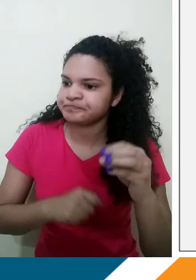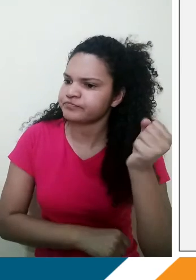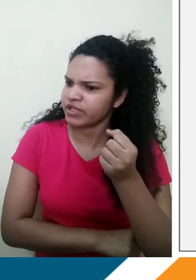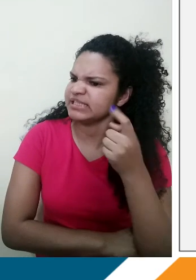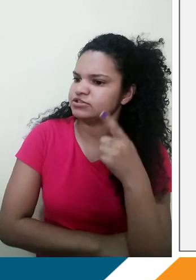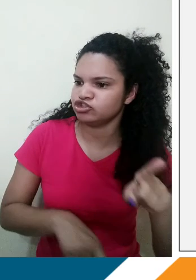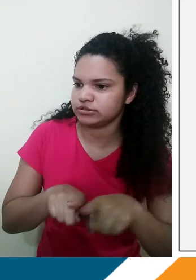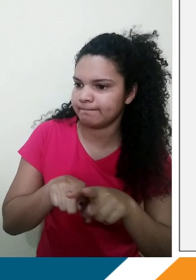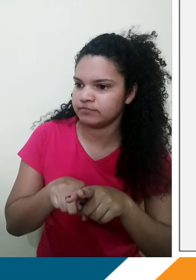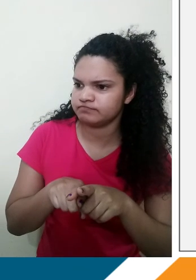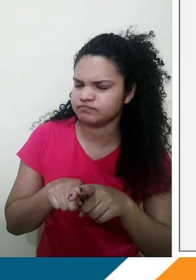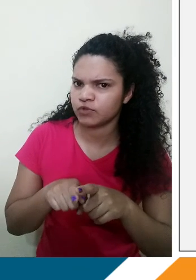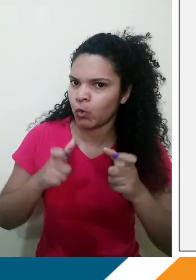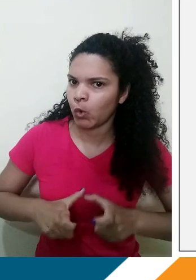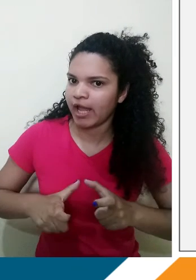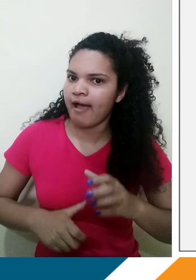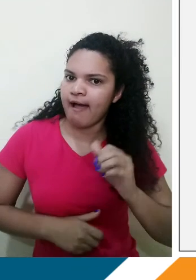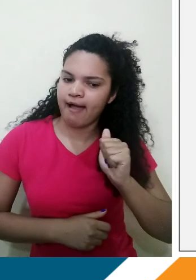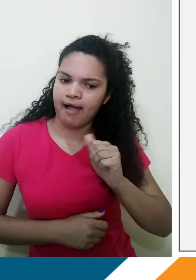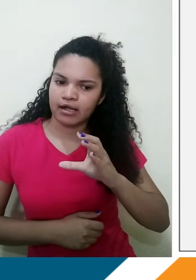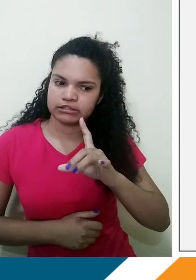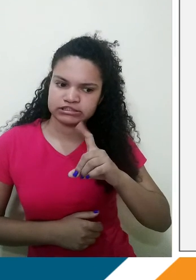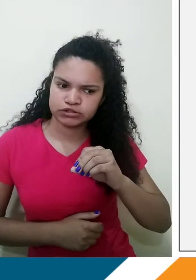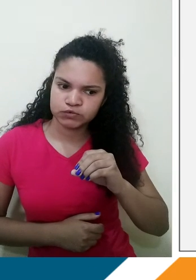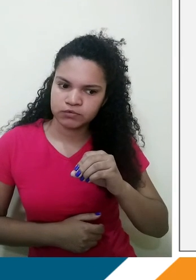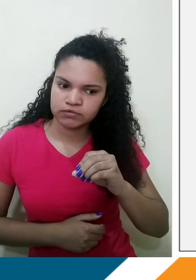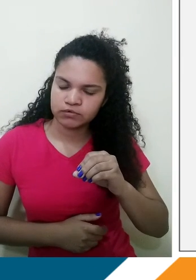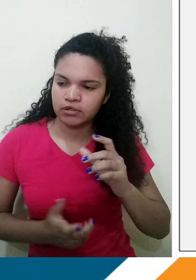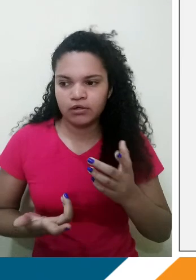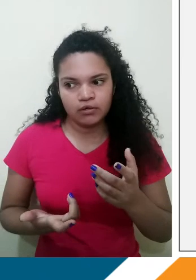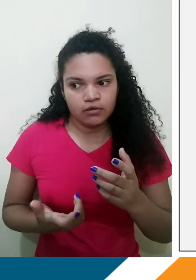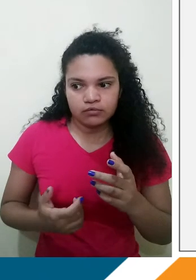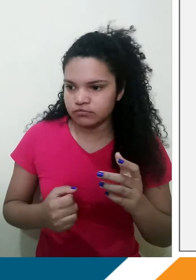principais componentes do leite é proteína, nós temos como